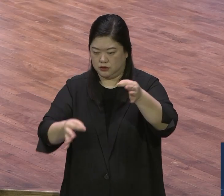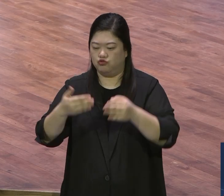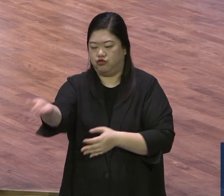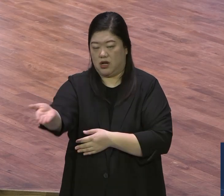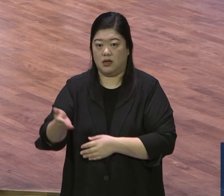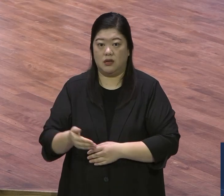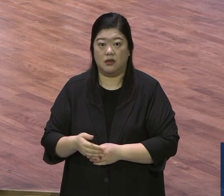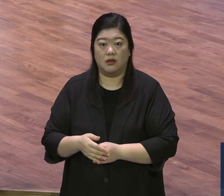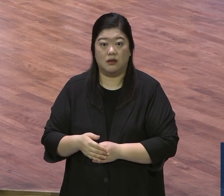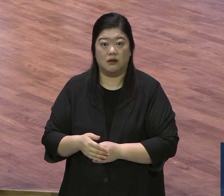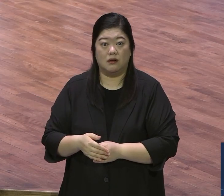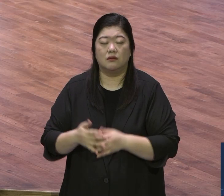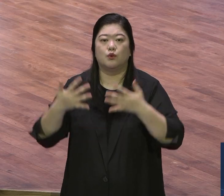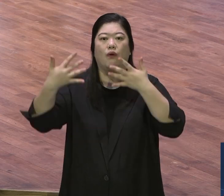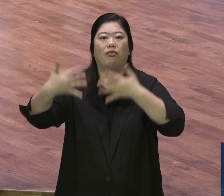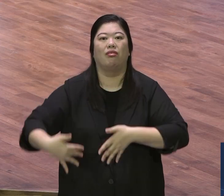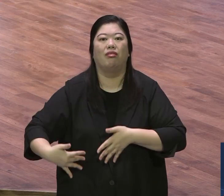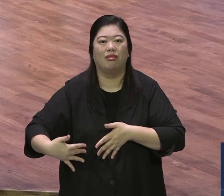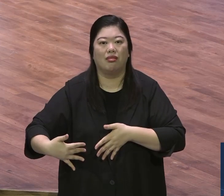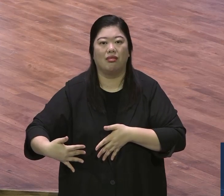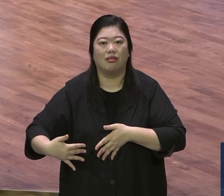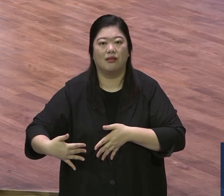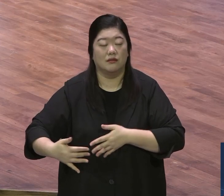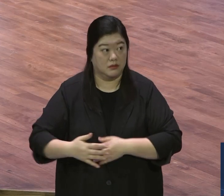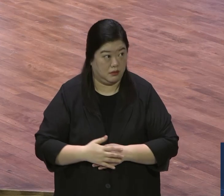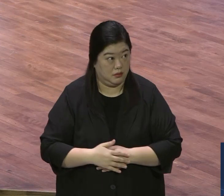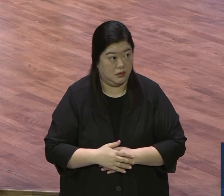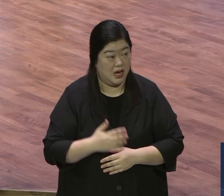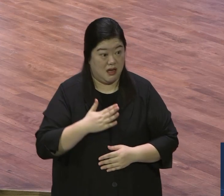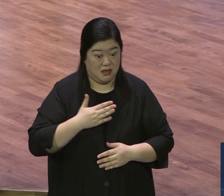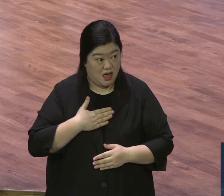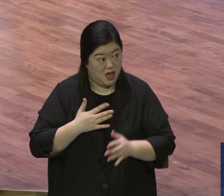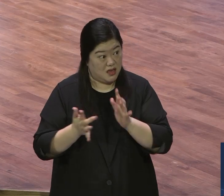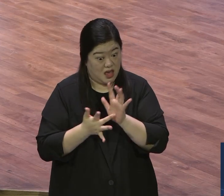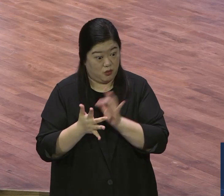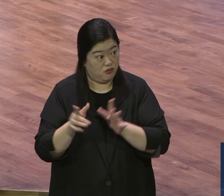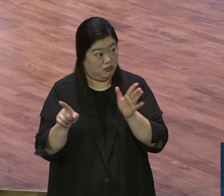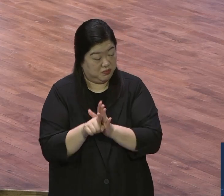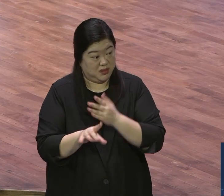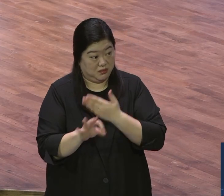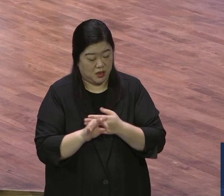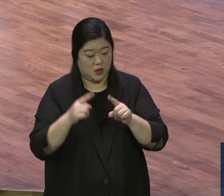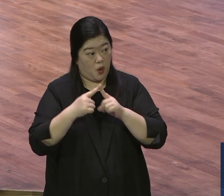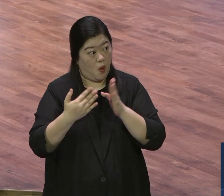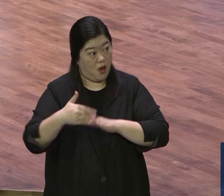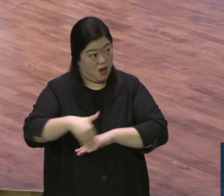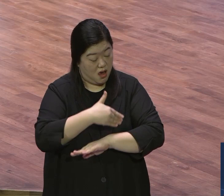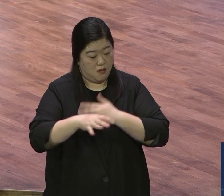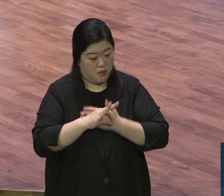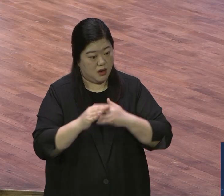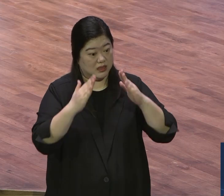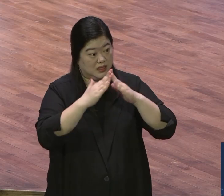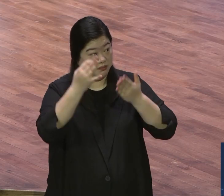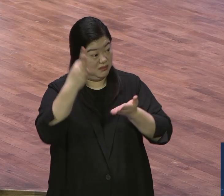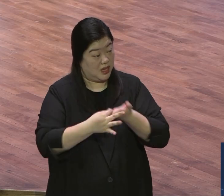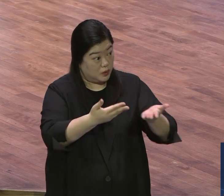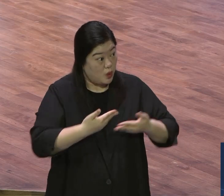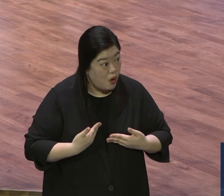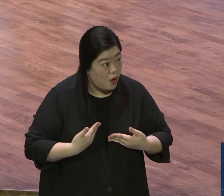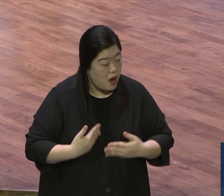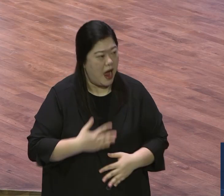그래서 그 가족이 전부 다 예수를 믿고 교회에 나왔다는 것입니다 그리고 나서